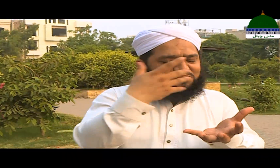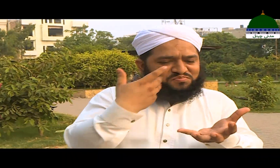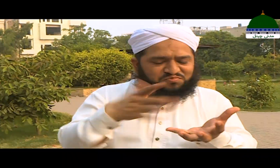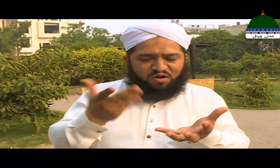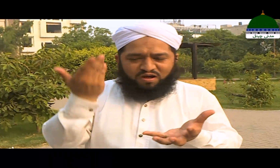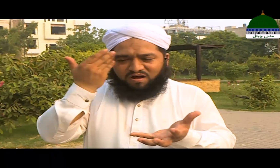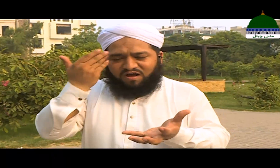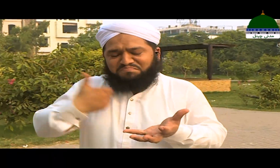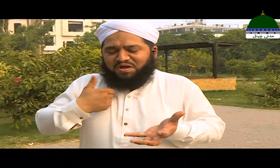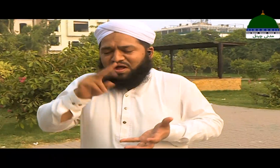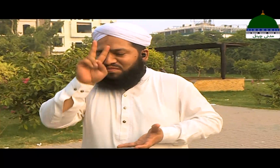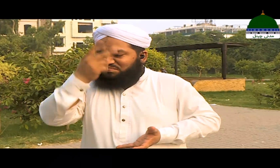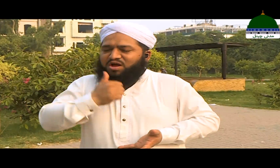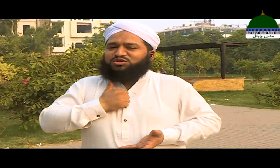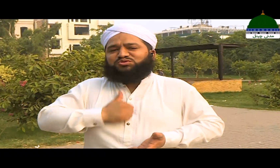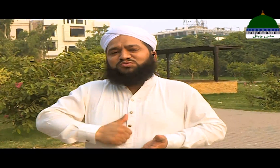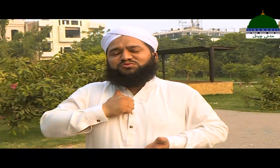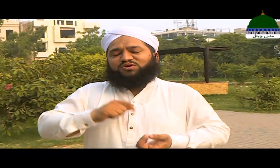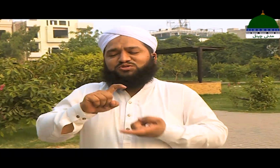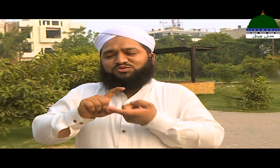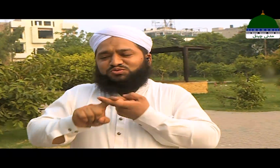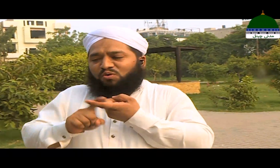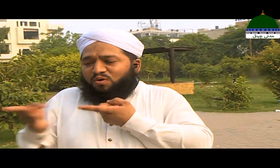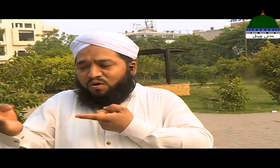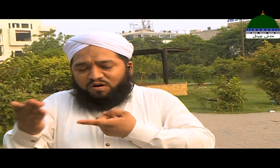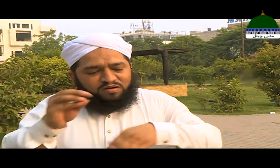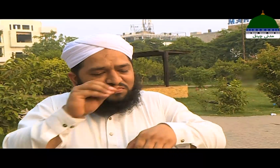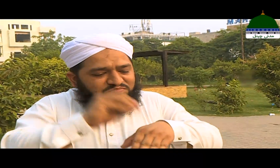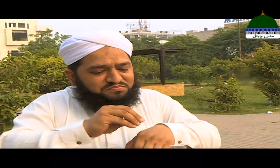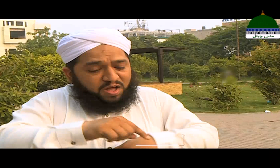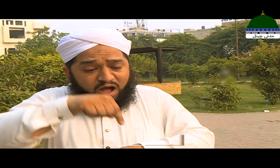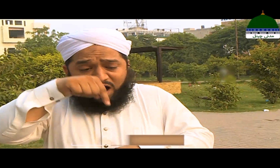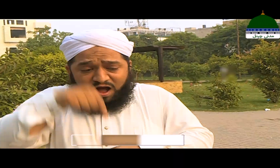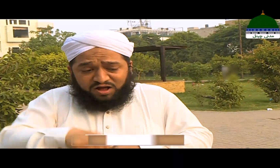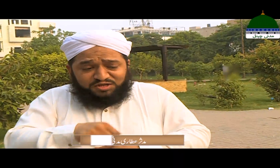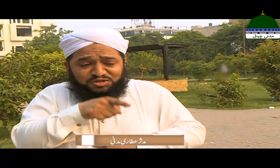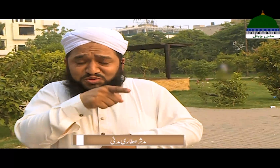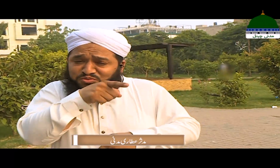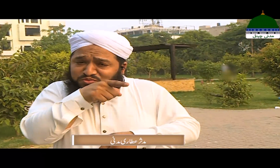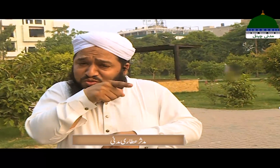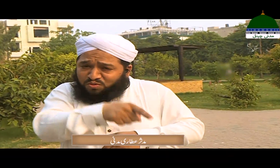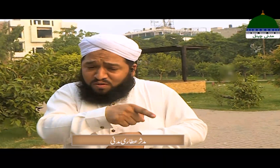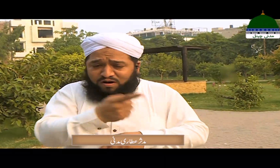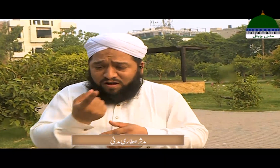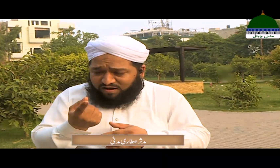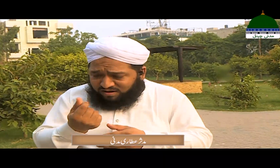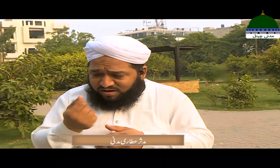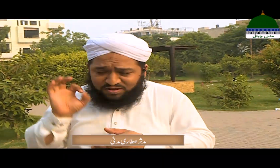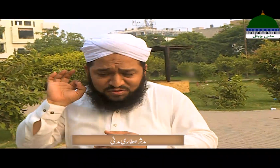ہوئے اپنے فعل سے معذرت کی۔ دوستوں اور عزیزوں نے کہا، آج کے دن تیرے نزدیک